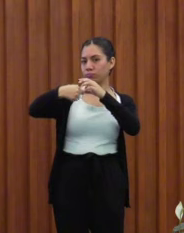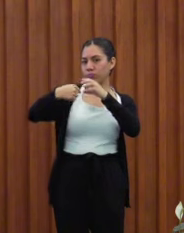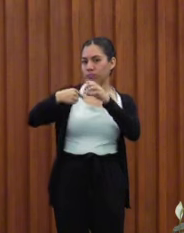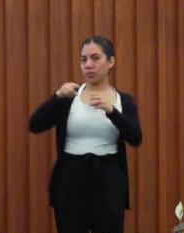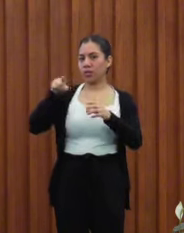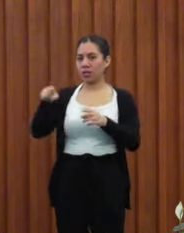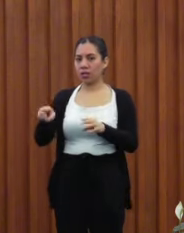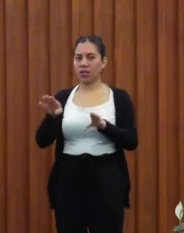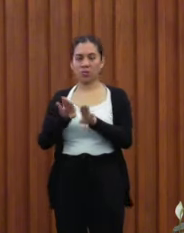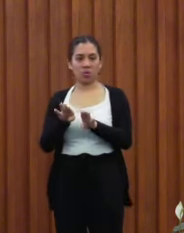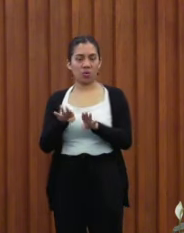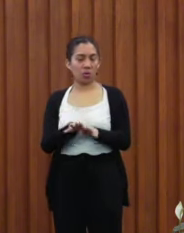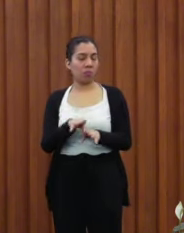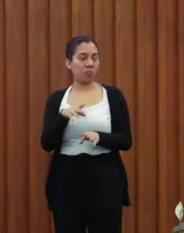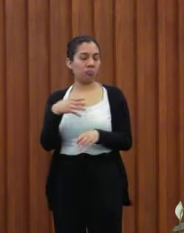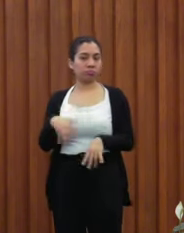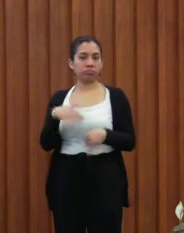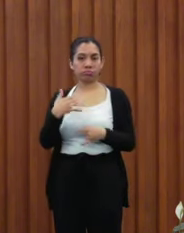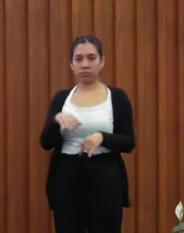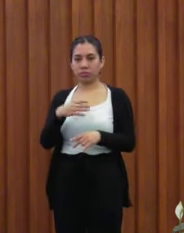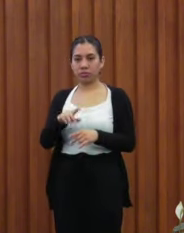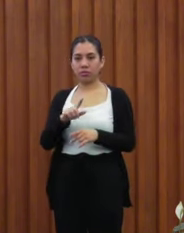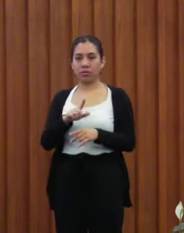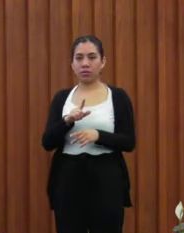homofóbico increíblemente